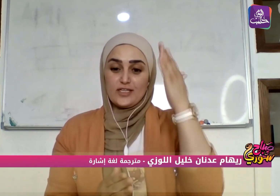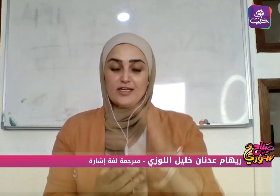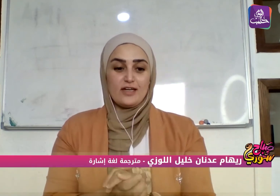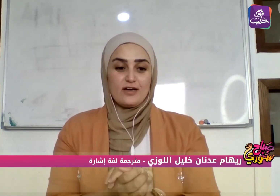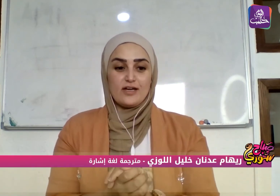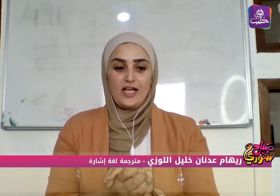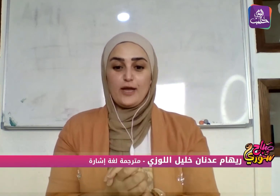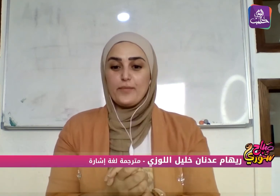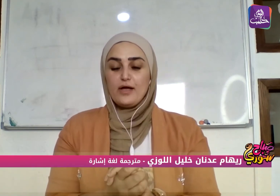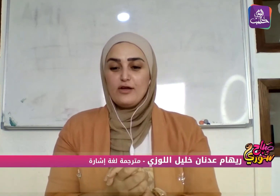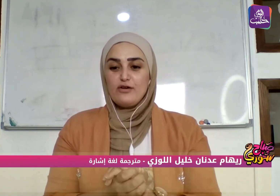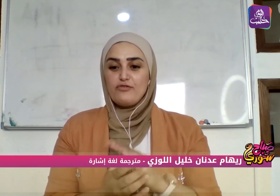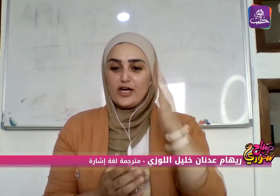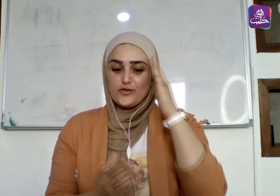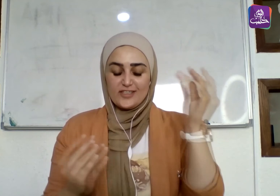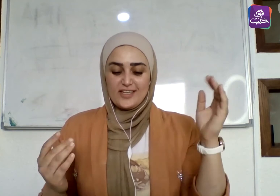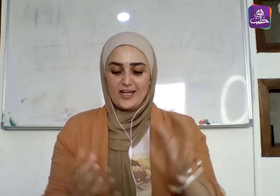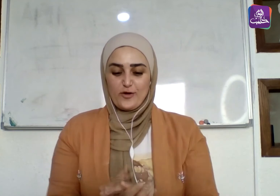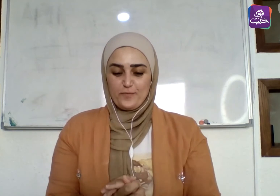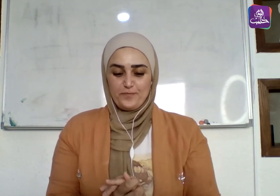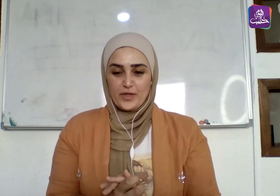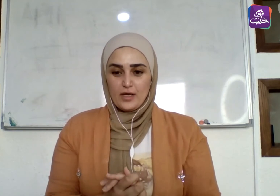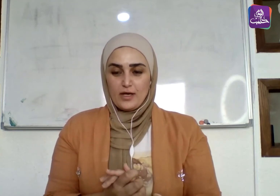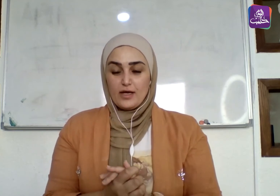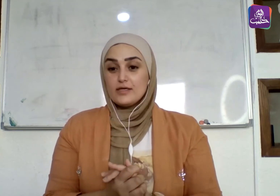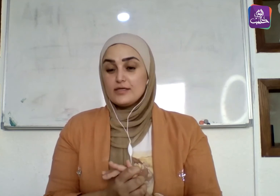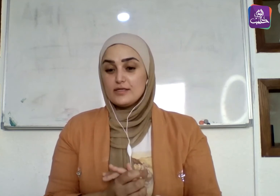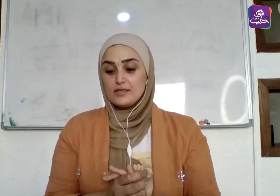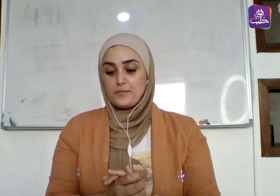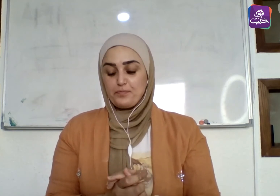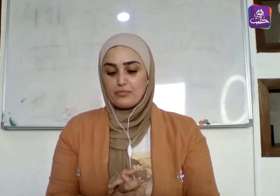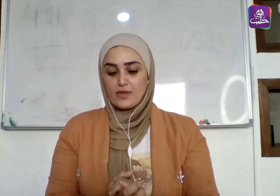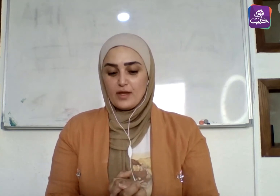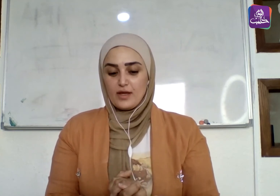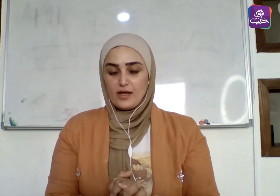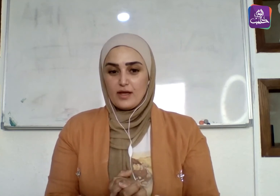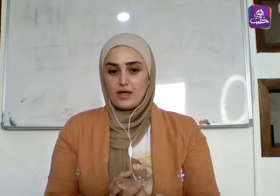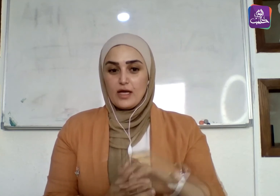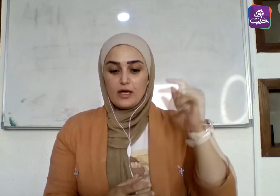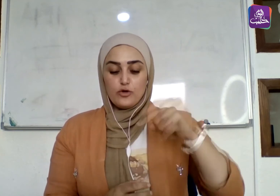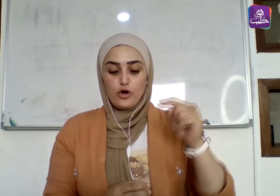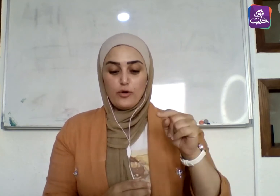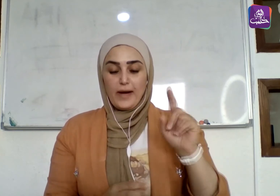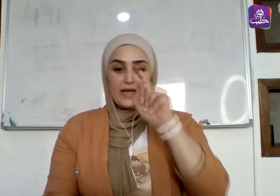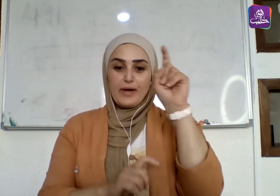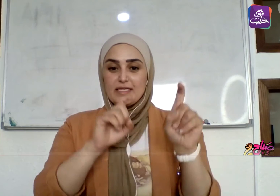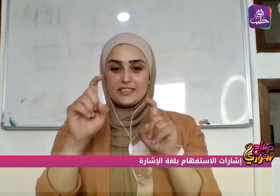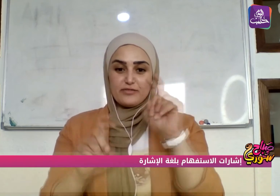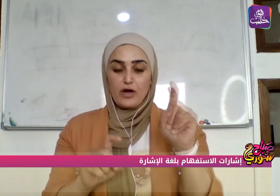كثير للقناه حلب. شكرا لك. شكرا كثير لكم. شو محضرتينا لليوم ريهام؟ اليوم علامات